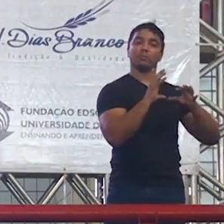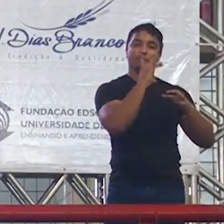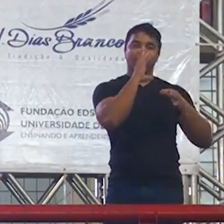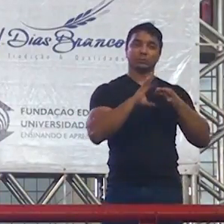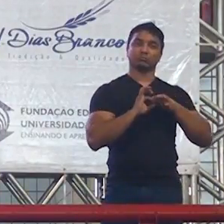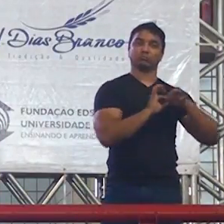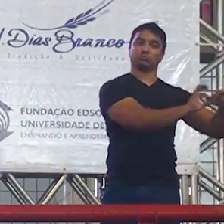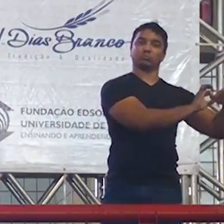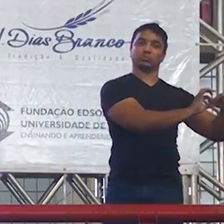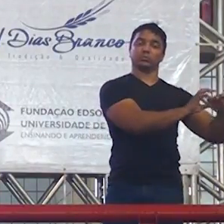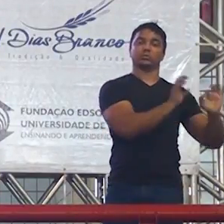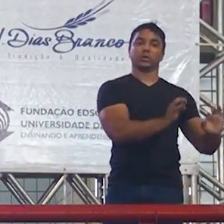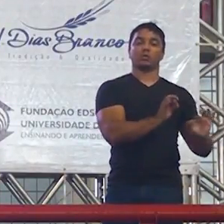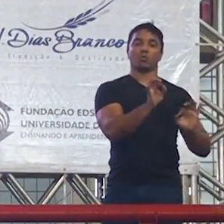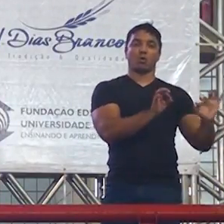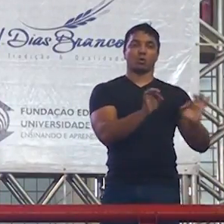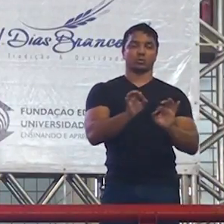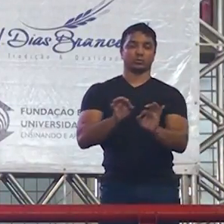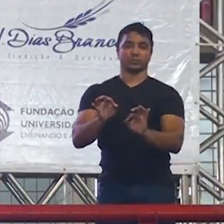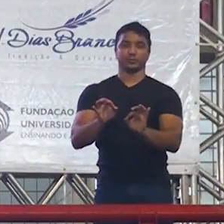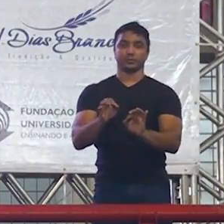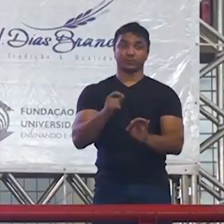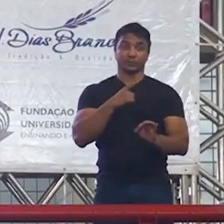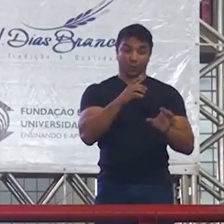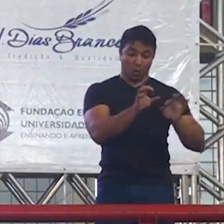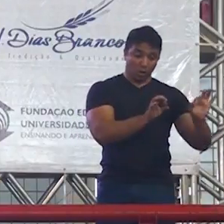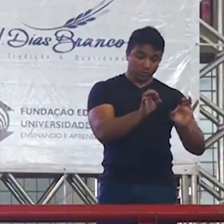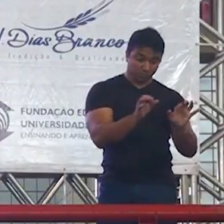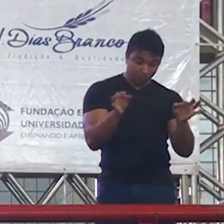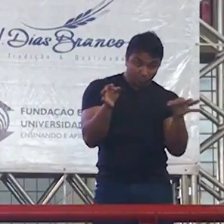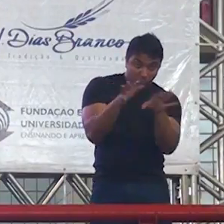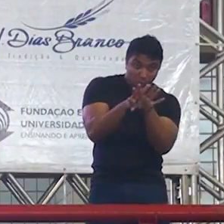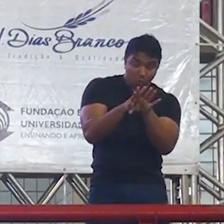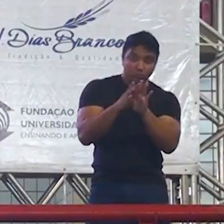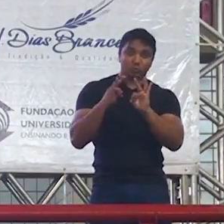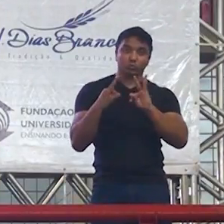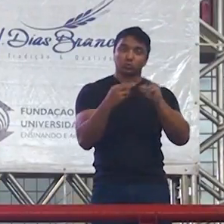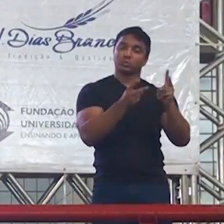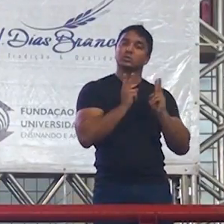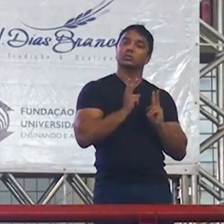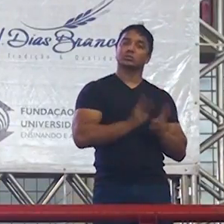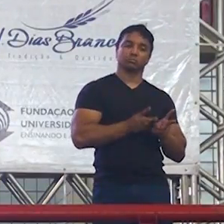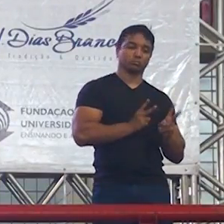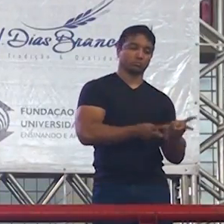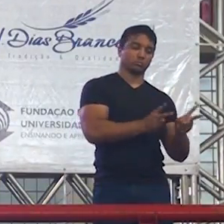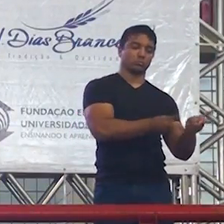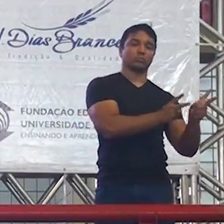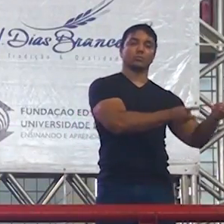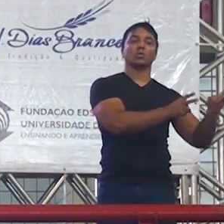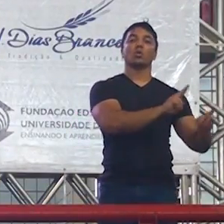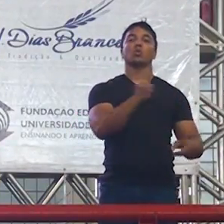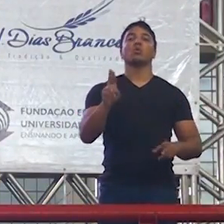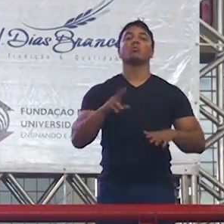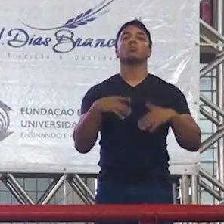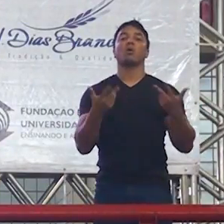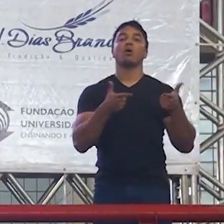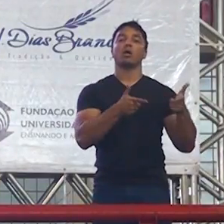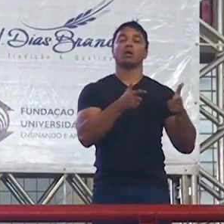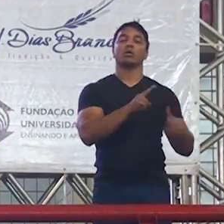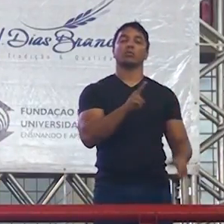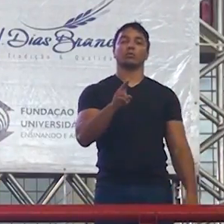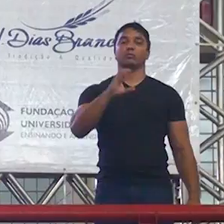Ficam todos organizados. Quando esses elétrons se organizam, aí eles vão todos num sentido. Esse sentido chama-se de quê,